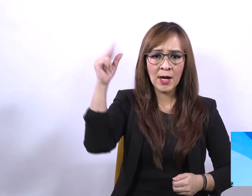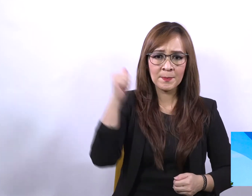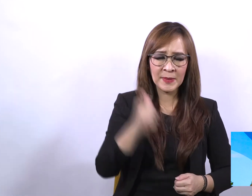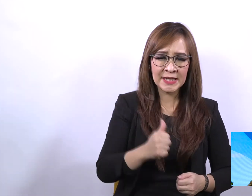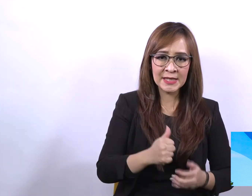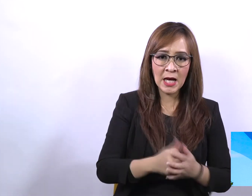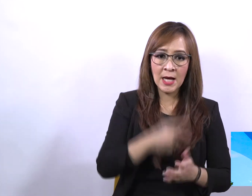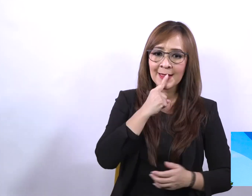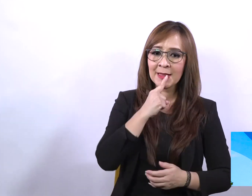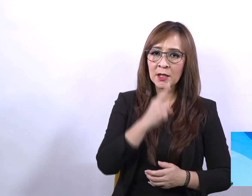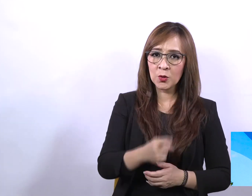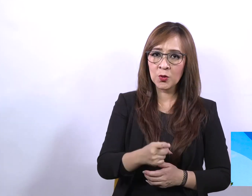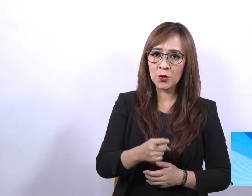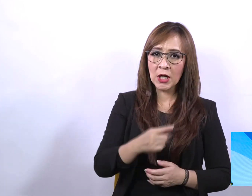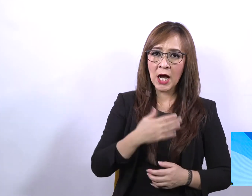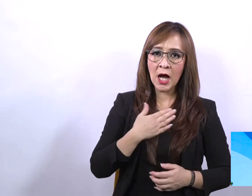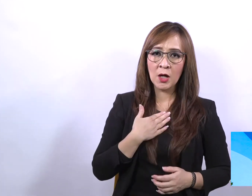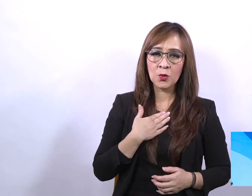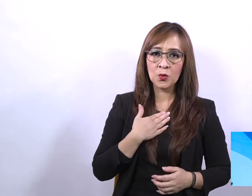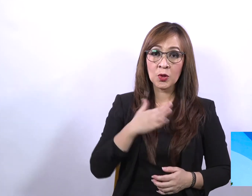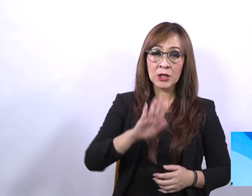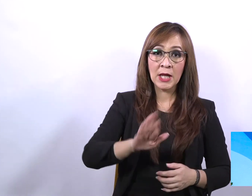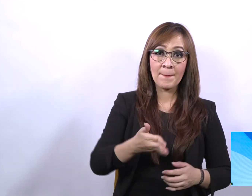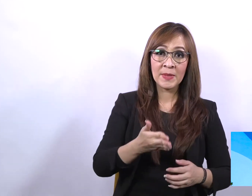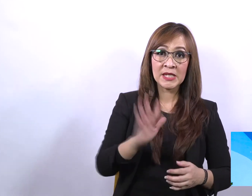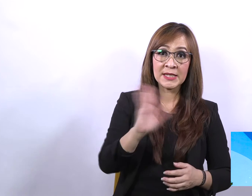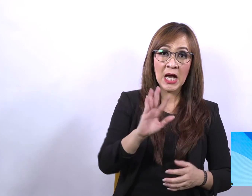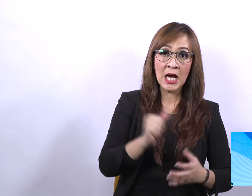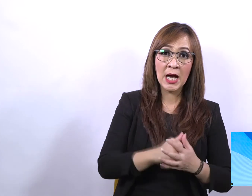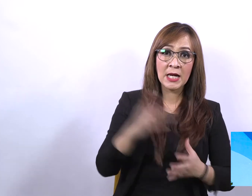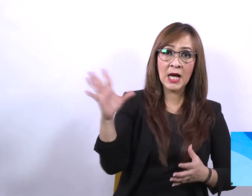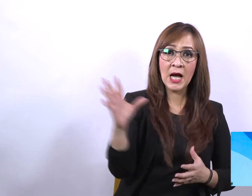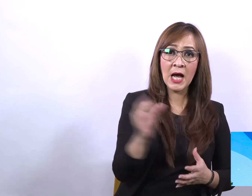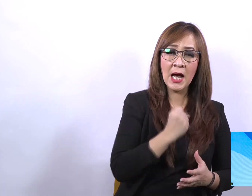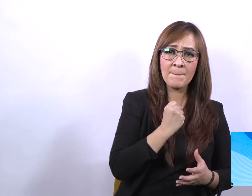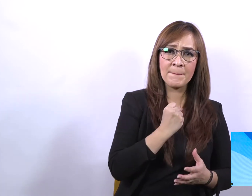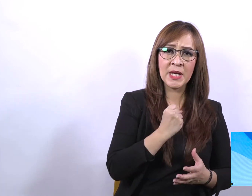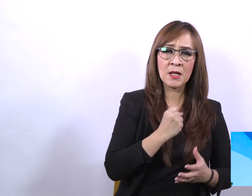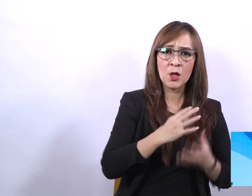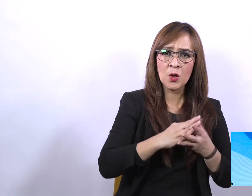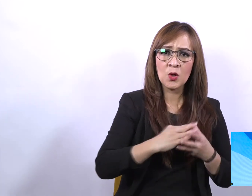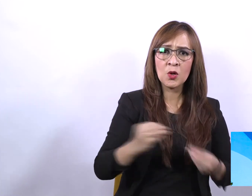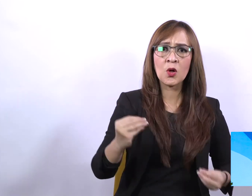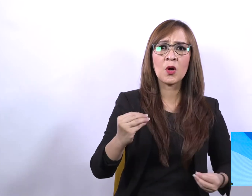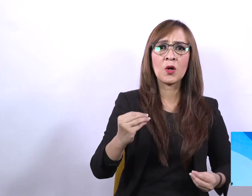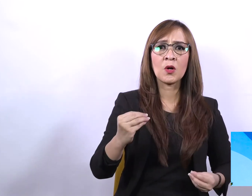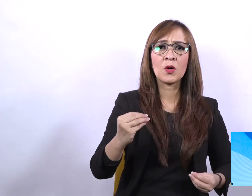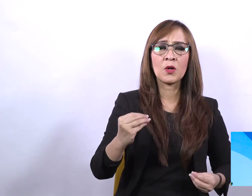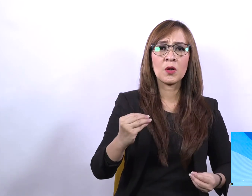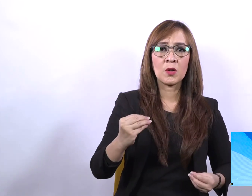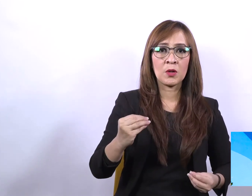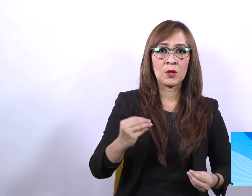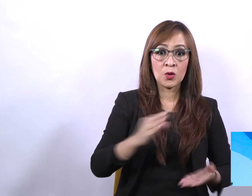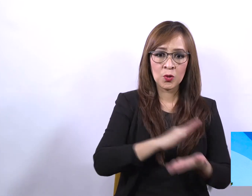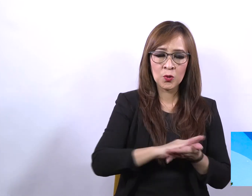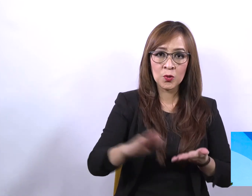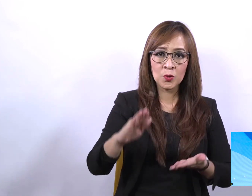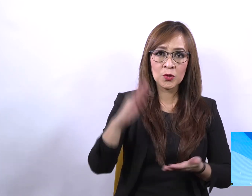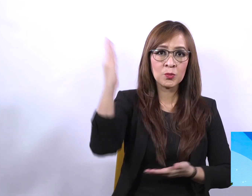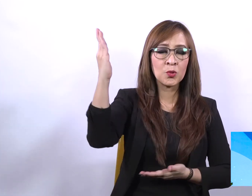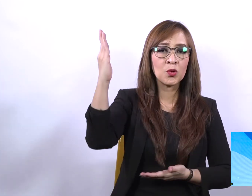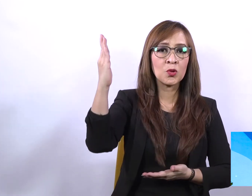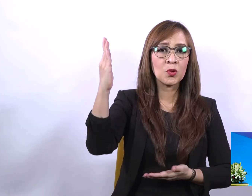menghajar dan memukul aku fardhu not take your Holy Spirit from by jangan angkat Romo dan jangan biarkan Romo menjauh dari